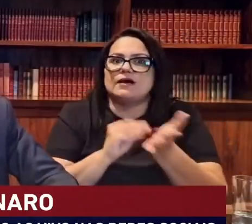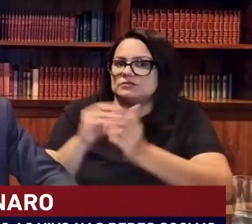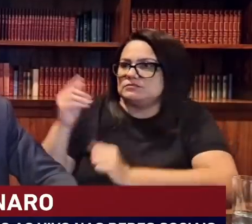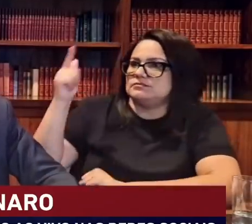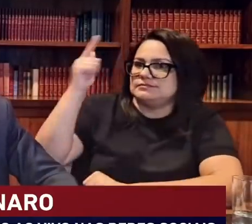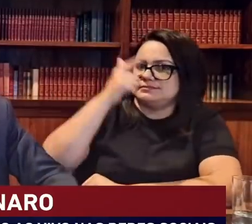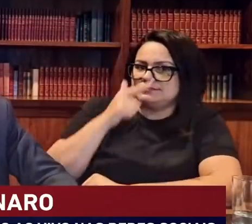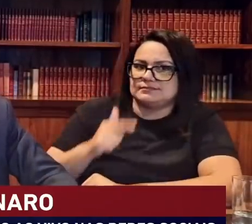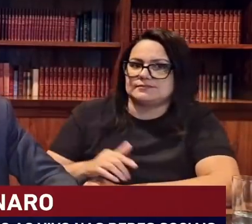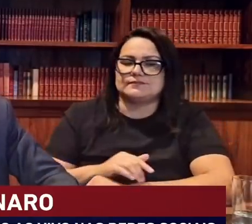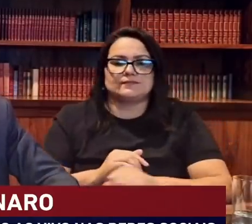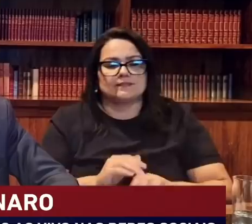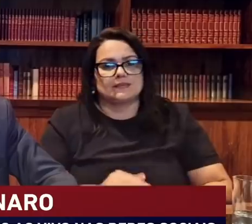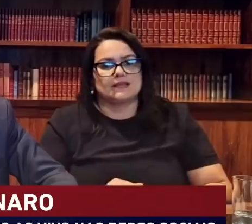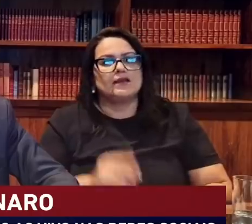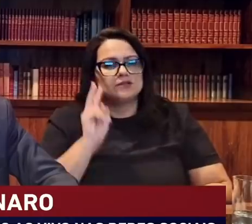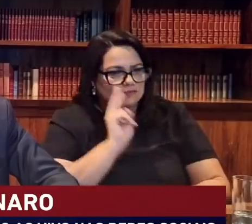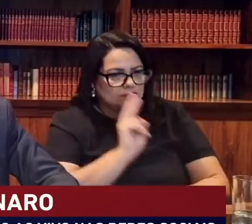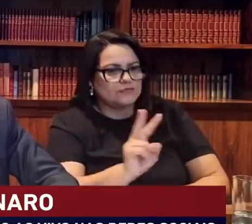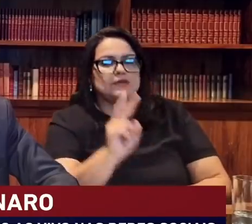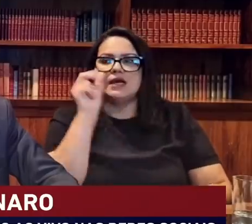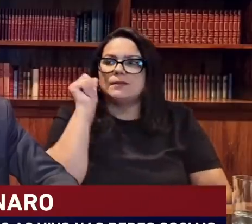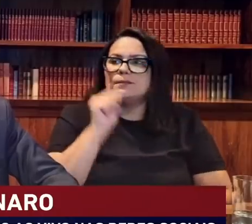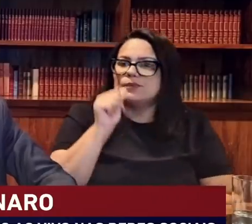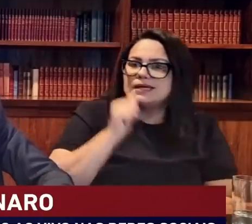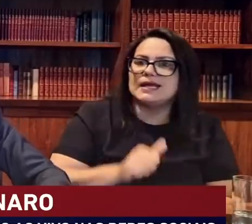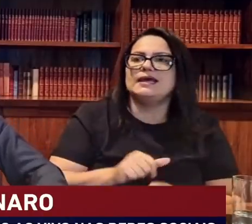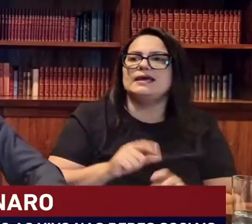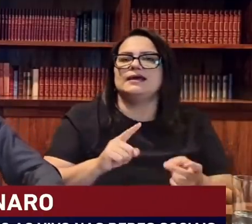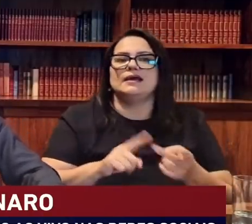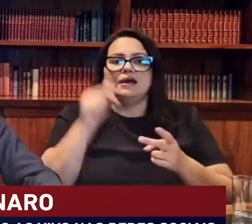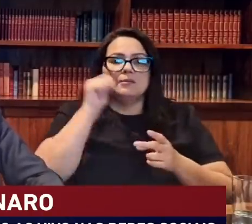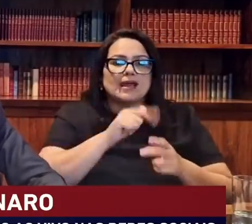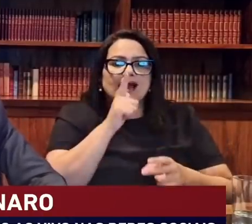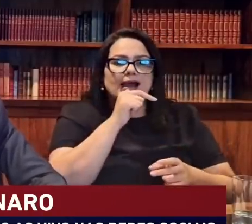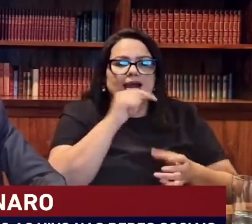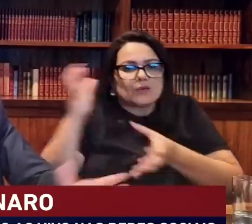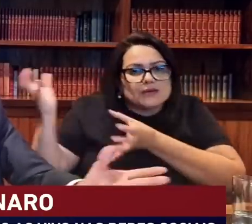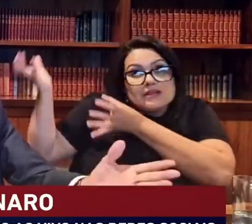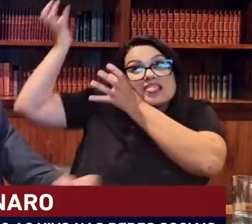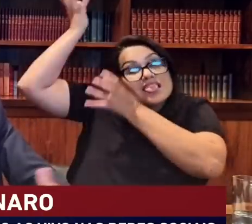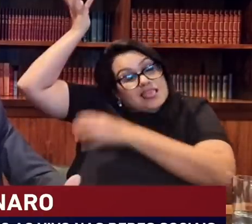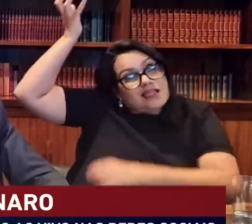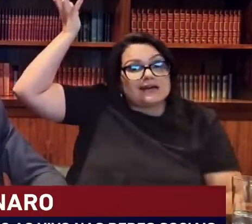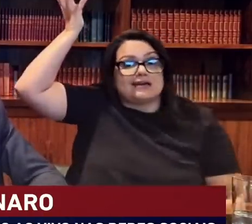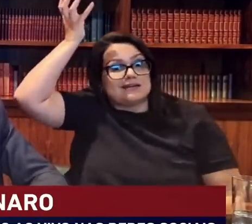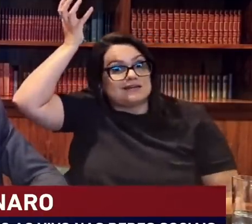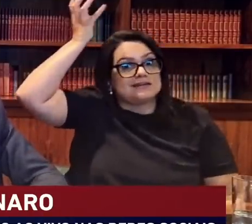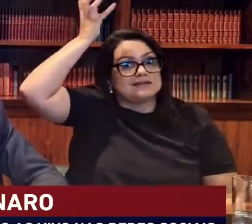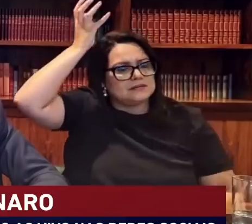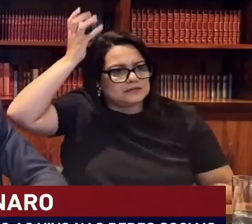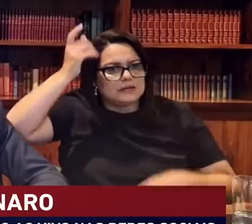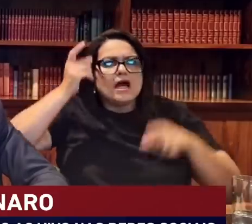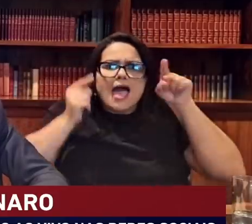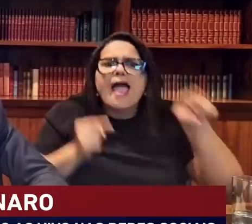as imagens de mulheres, ministro Gilson, carregando balde de água na cabeça, isso era